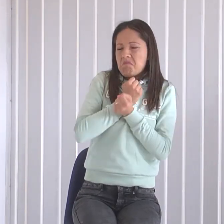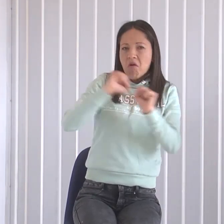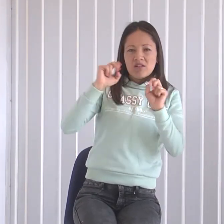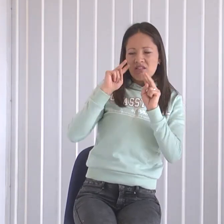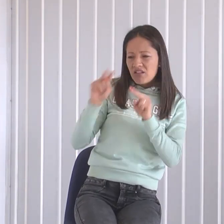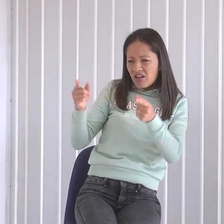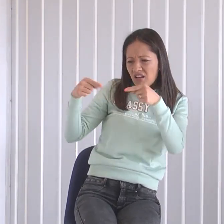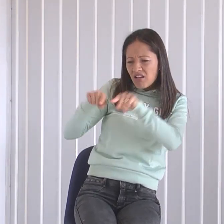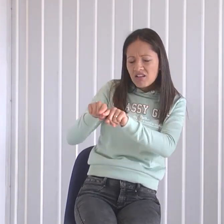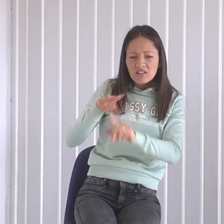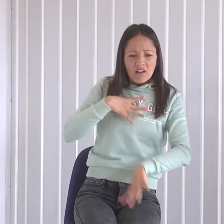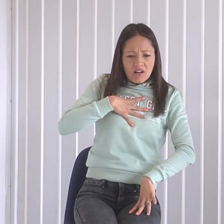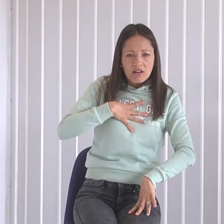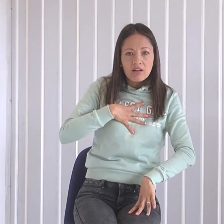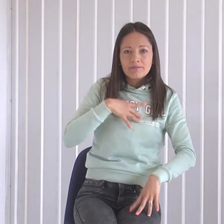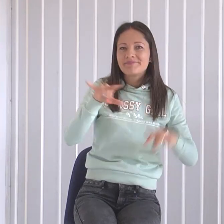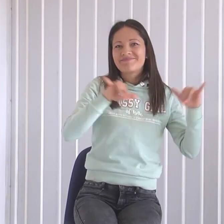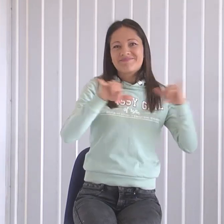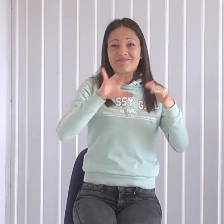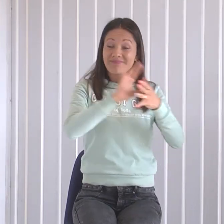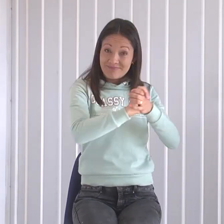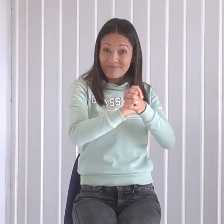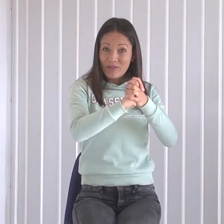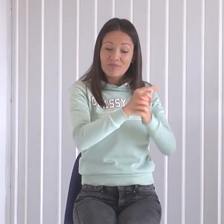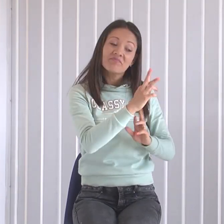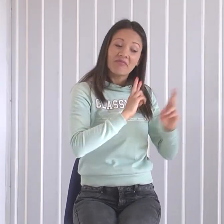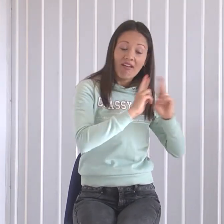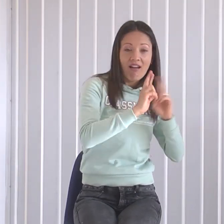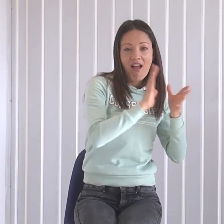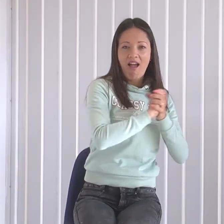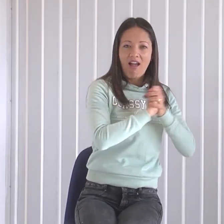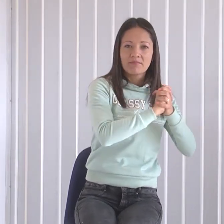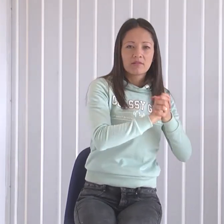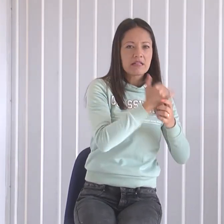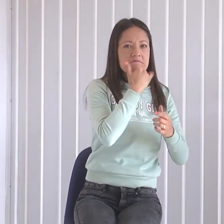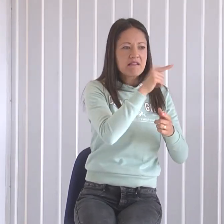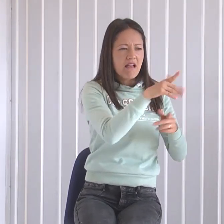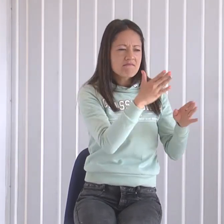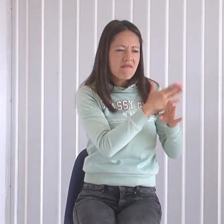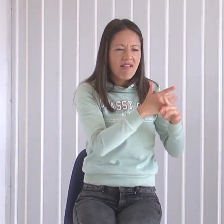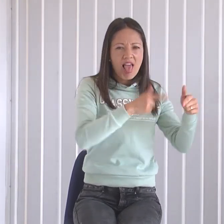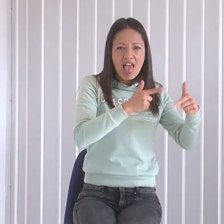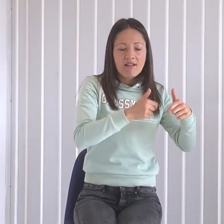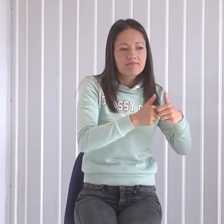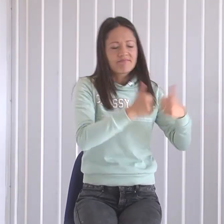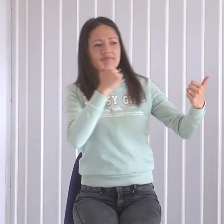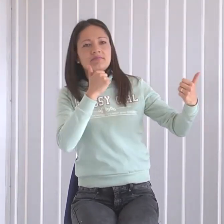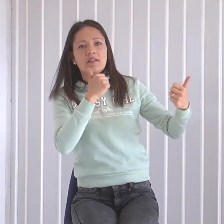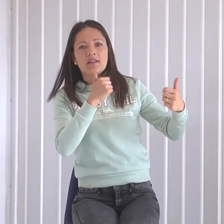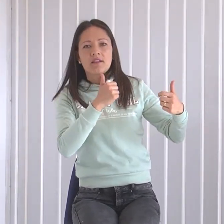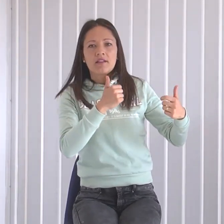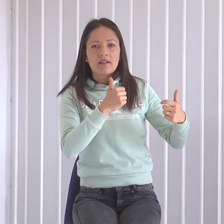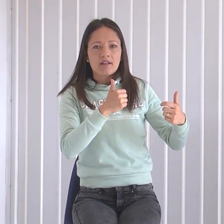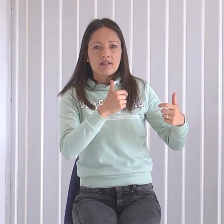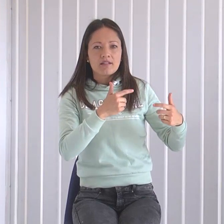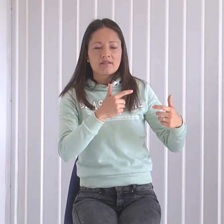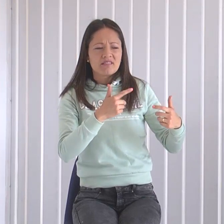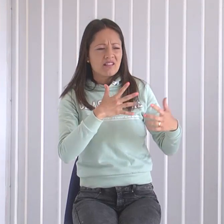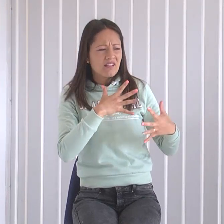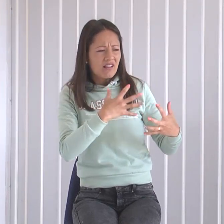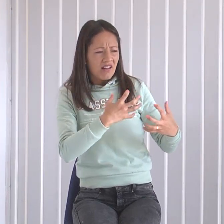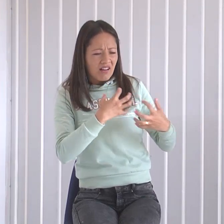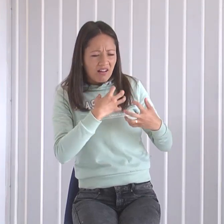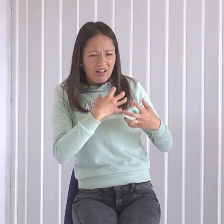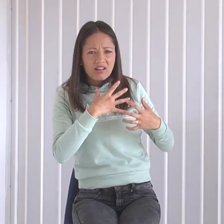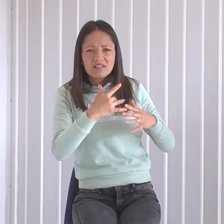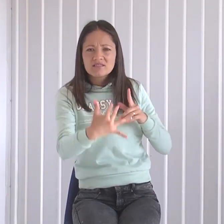también con los amigos. Si la relación entre un amigo rompe la fidelidad, pues lo mismo va a haber. Va a haber esa decepción,